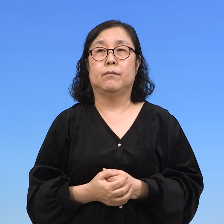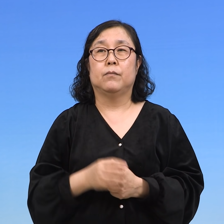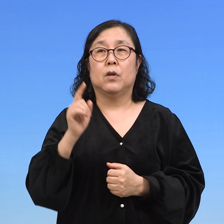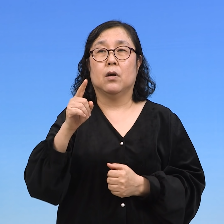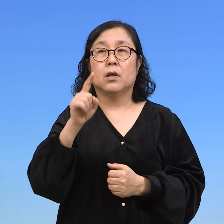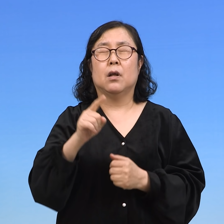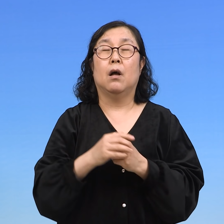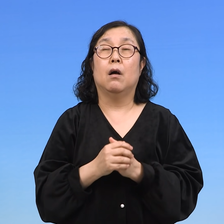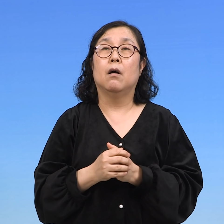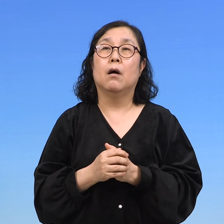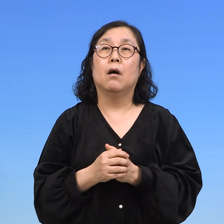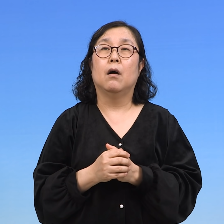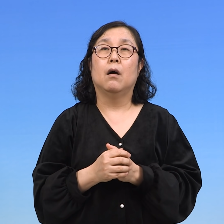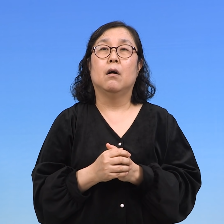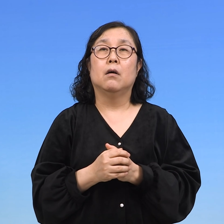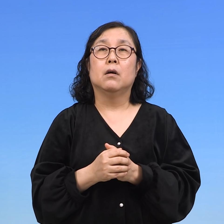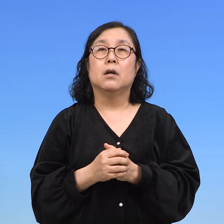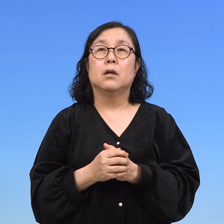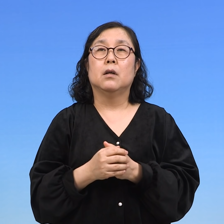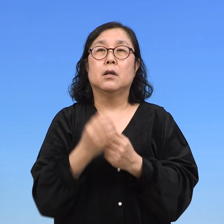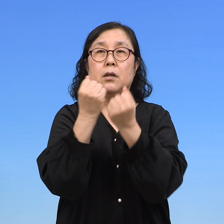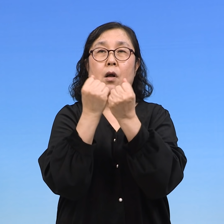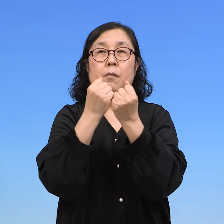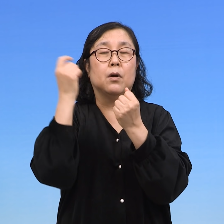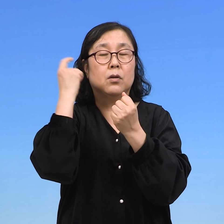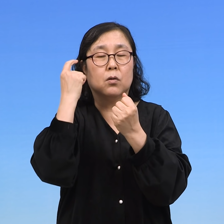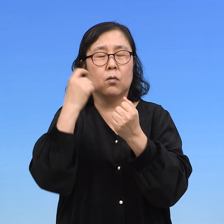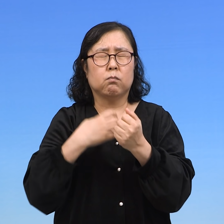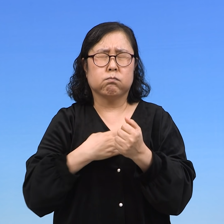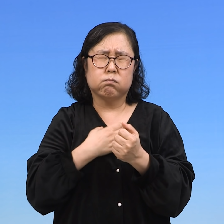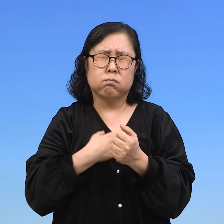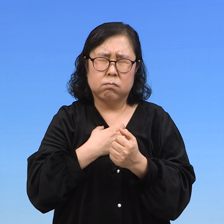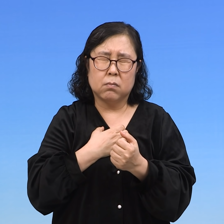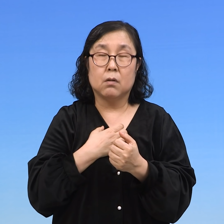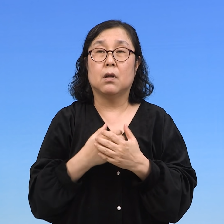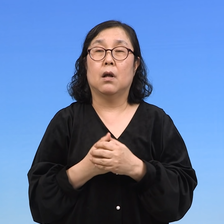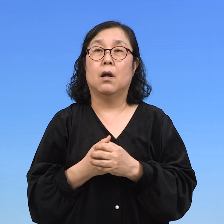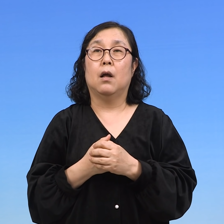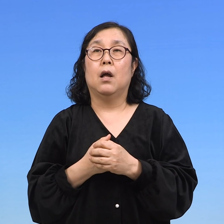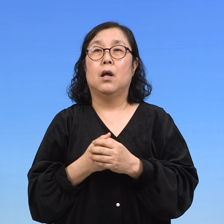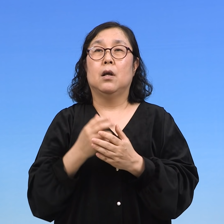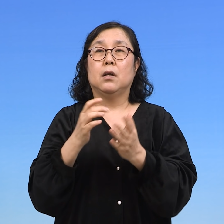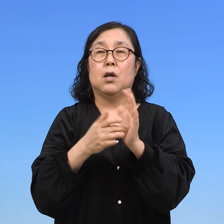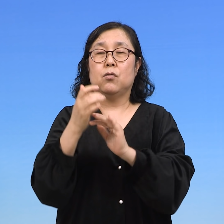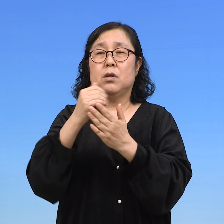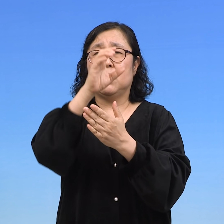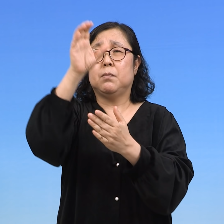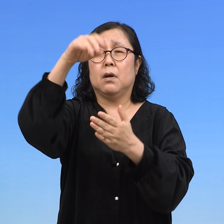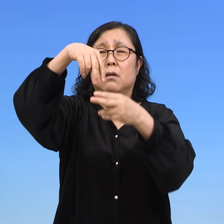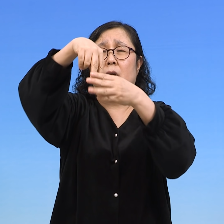저기서 제가 작품 설명을 들으면서 울컥했던 게 지금 주님이 십자가에 매달려 계시는데